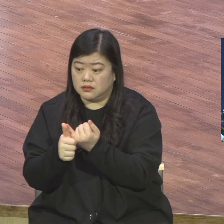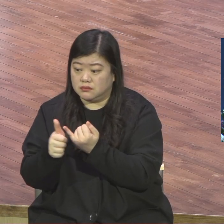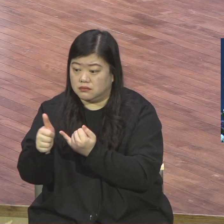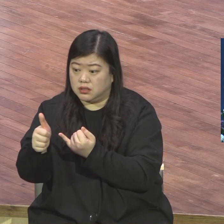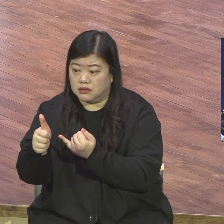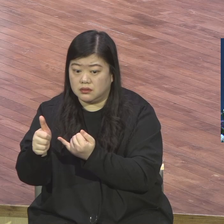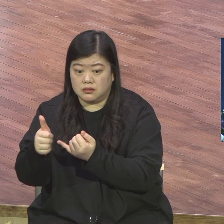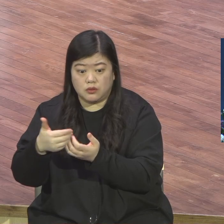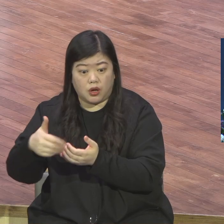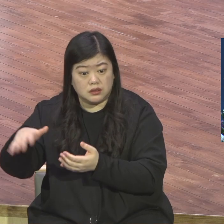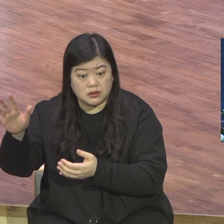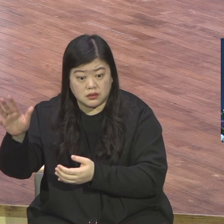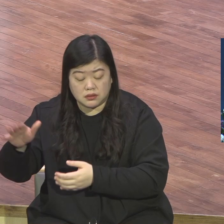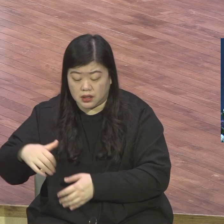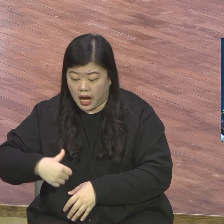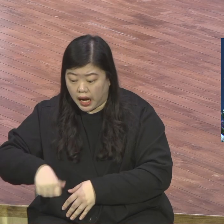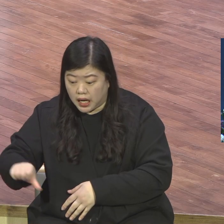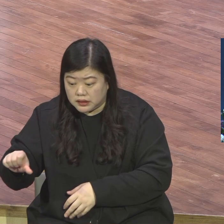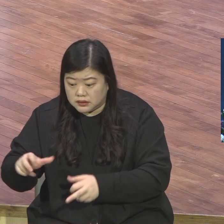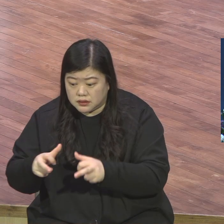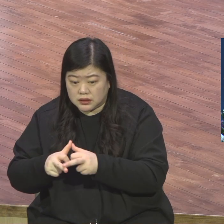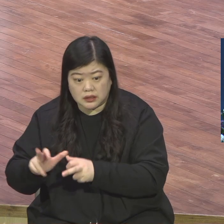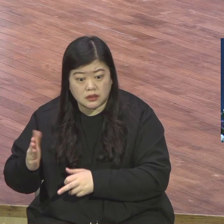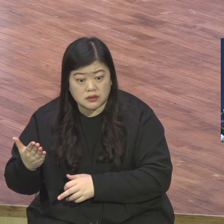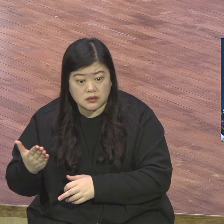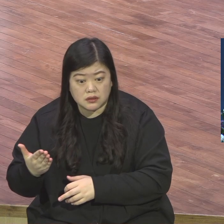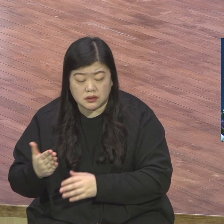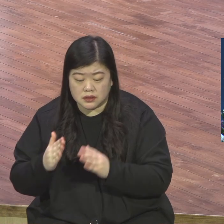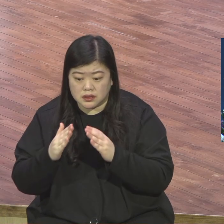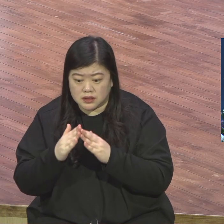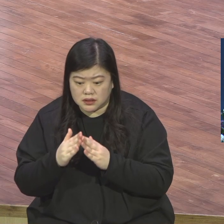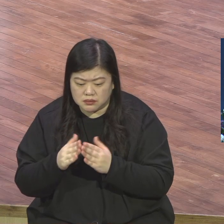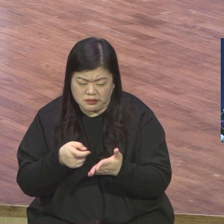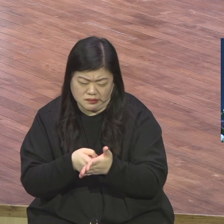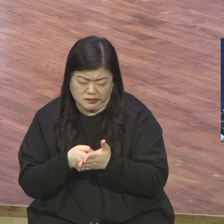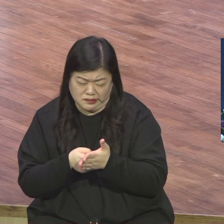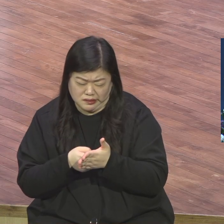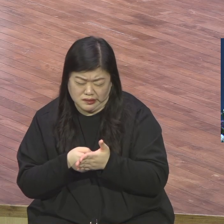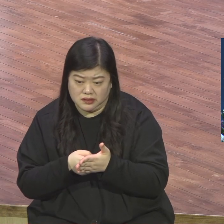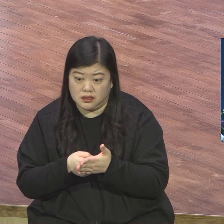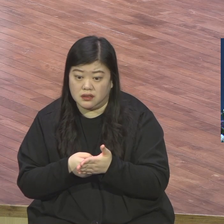삶. 상상이 됩니까? 제가 왜 이 말하는 줄 아세요? 잘 들으세요.